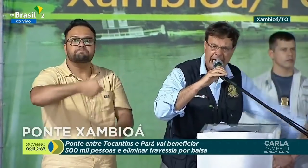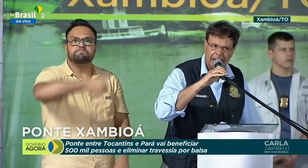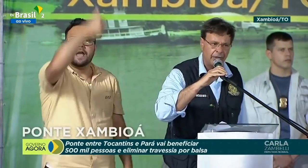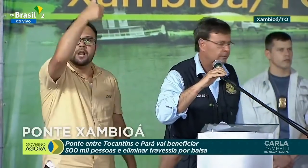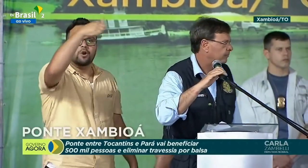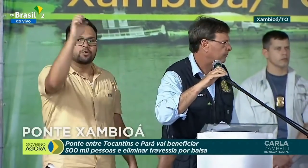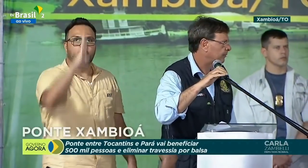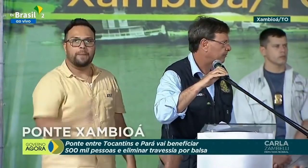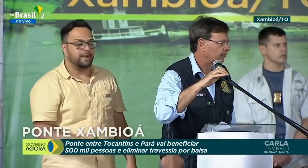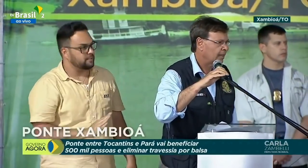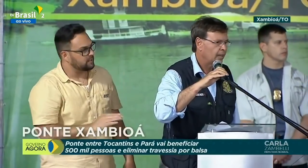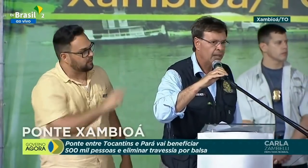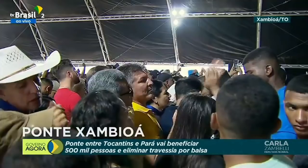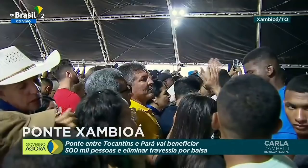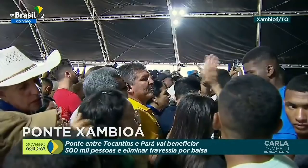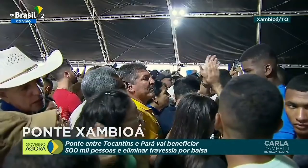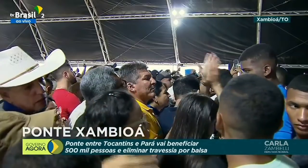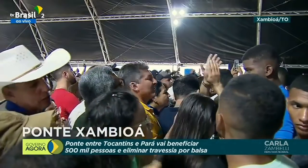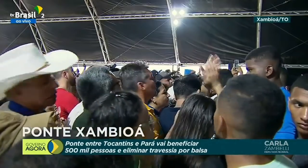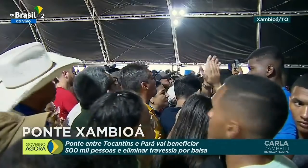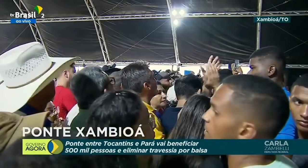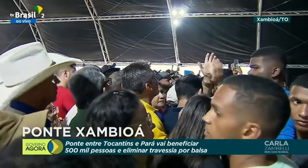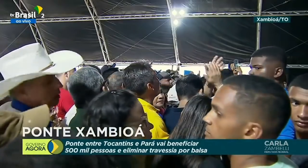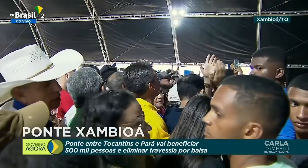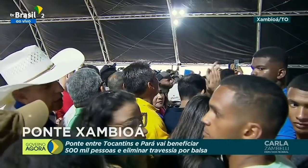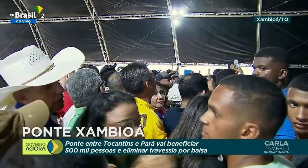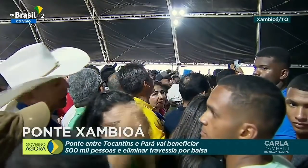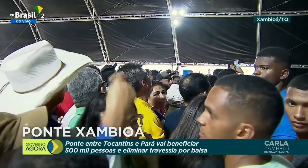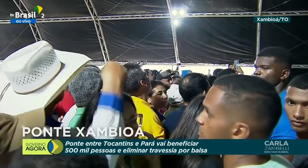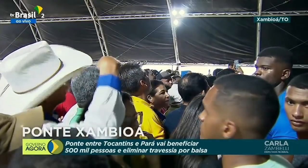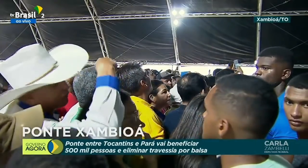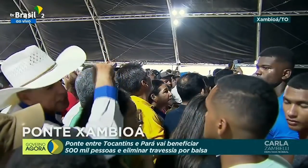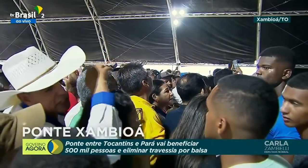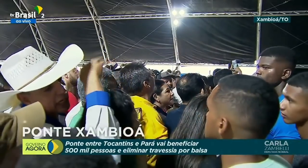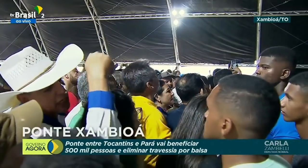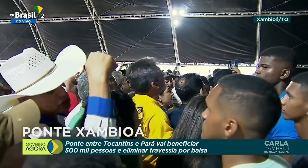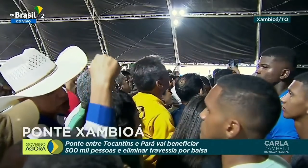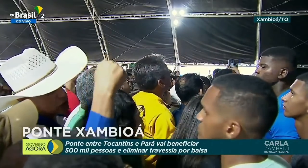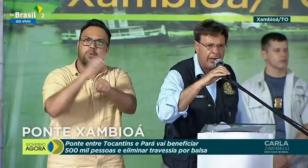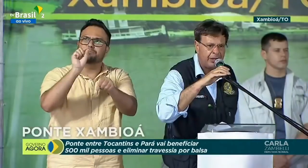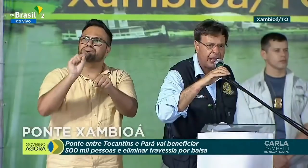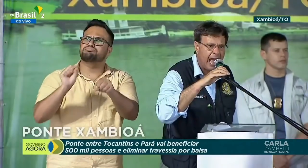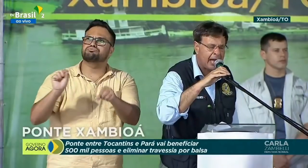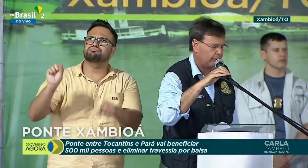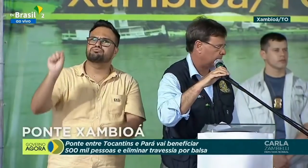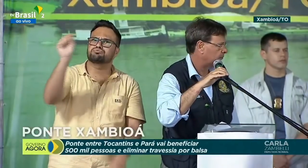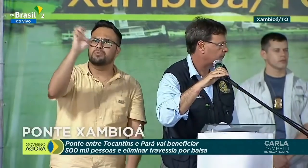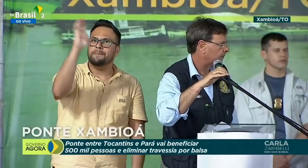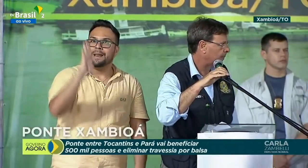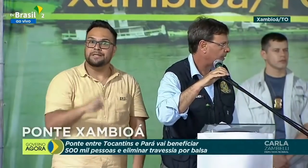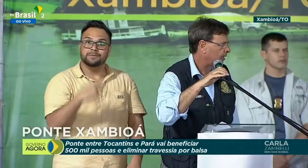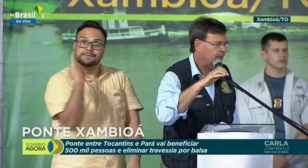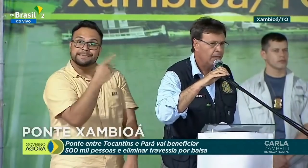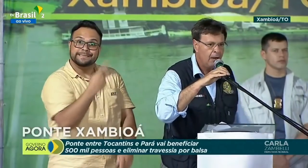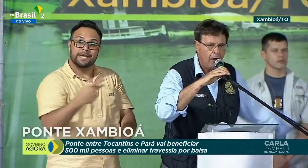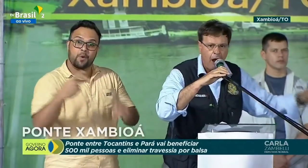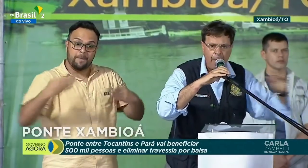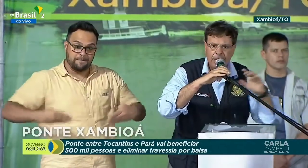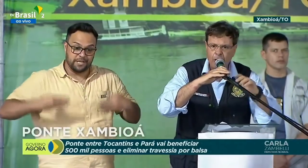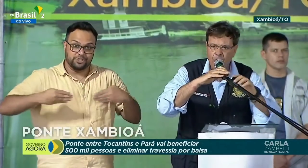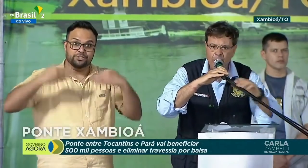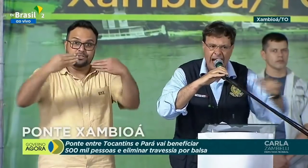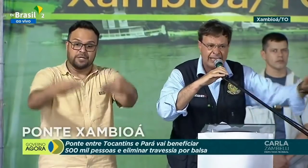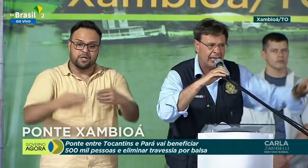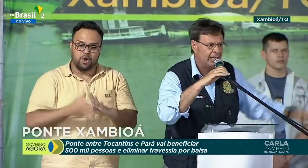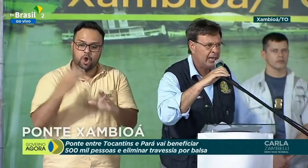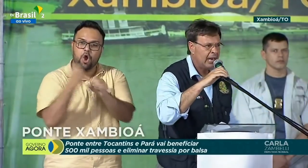Ministro Tarcísio, são mais de 2.000 obras pelo Brasil só no seu ministério.